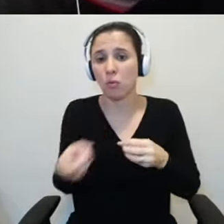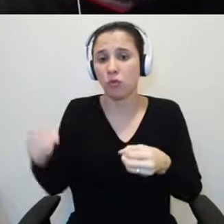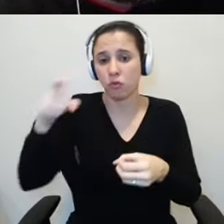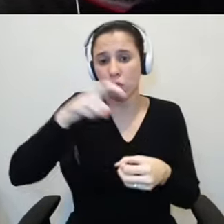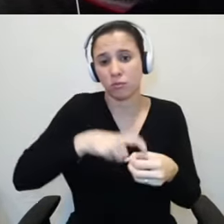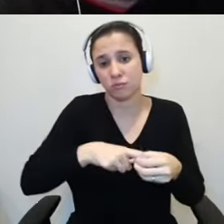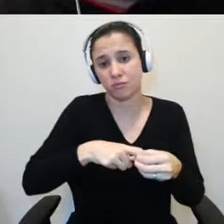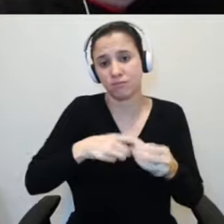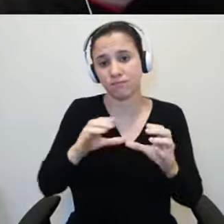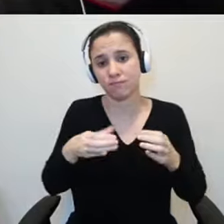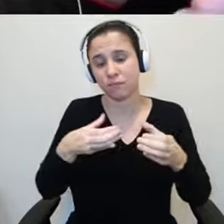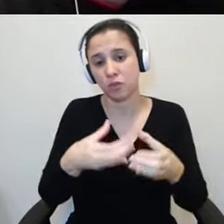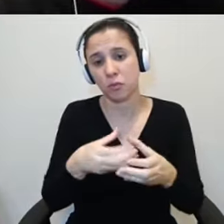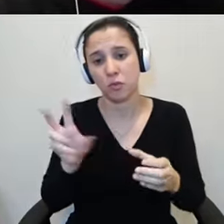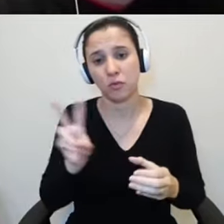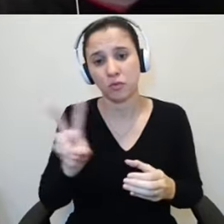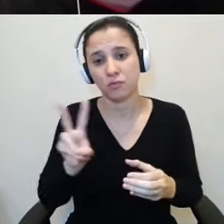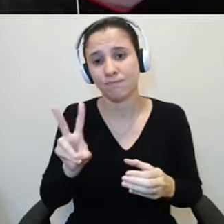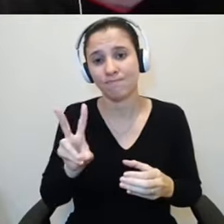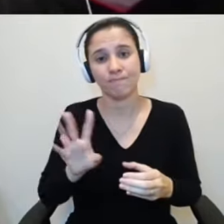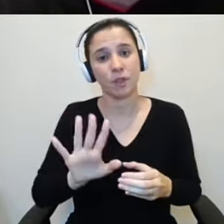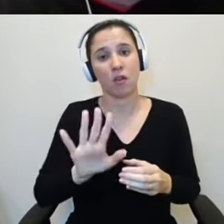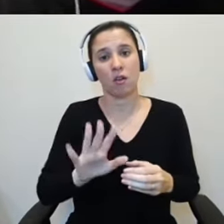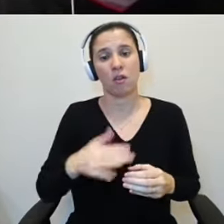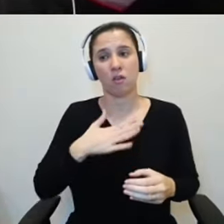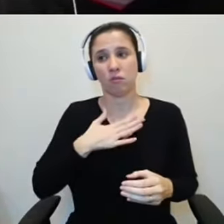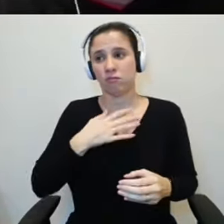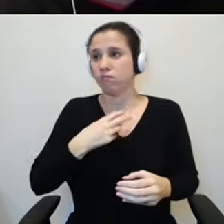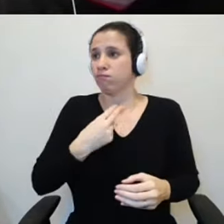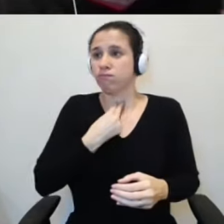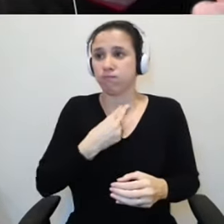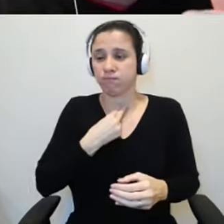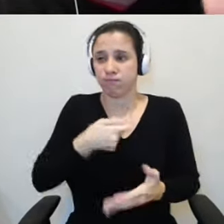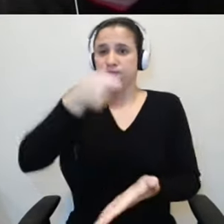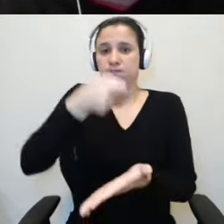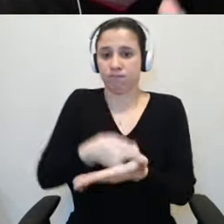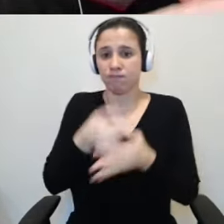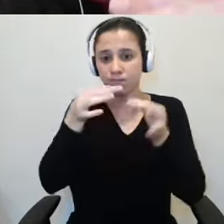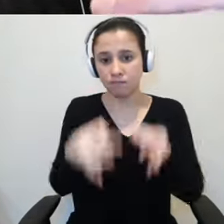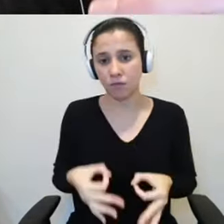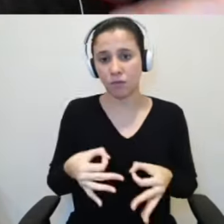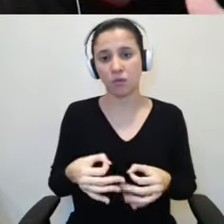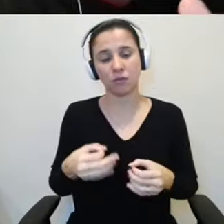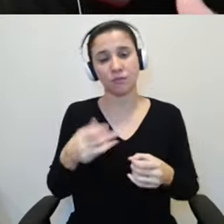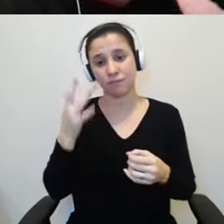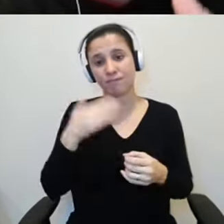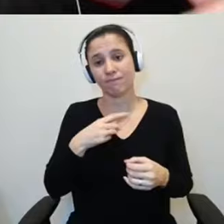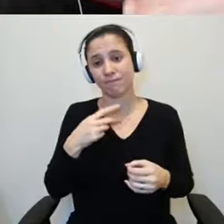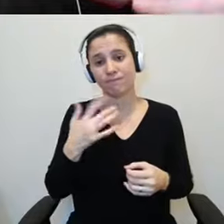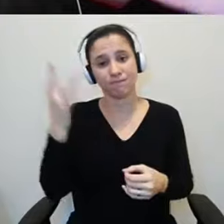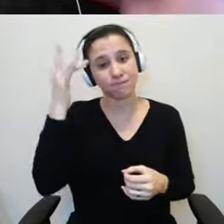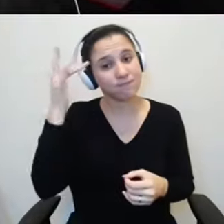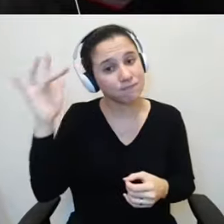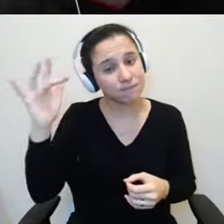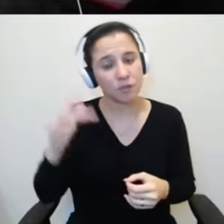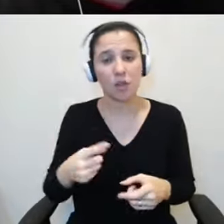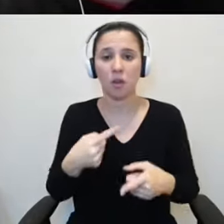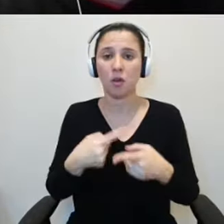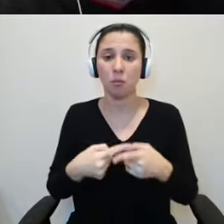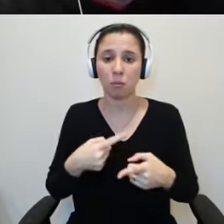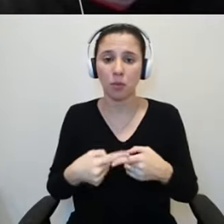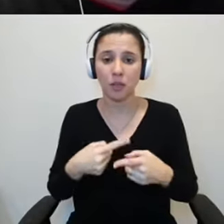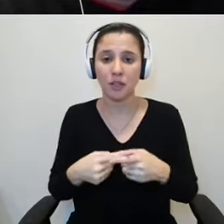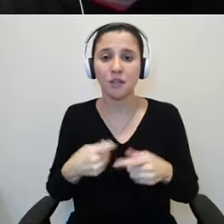Porque, justamente, pessoal, existem alguns cursos, talvez em engenharia civil, e aí vai depender justamente dessa